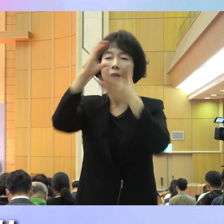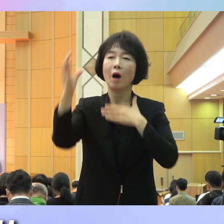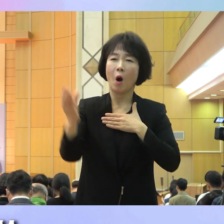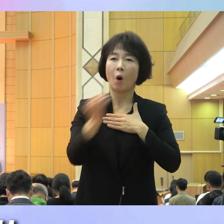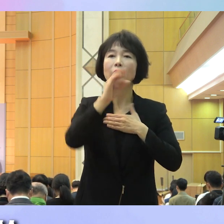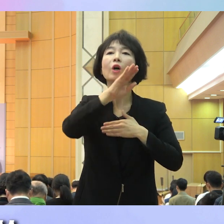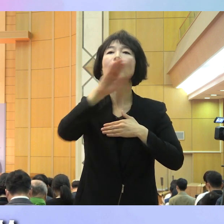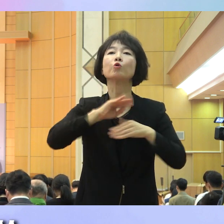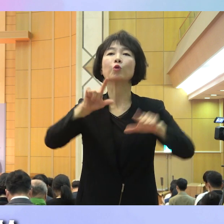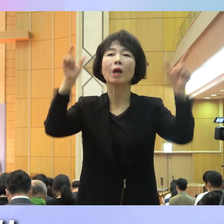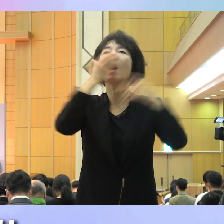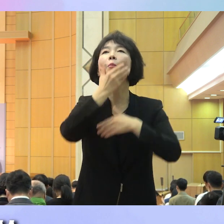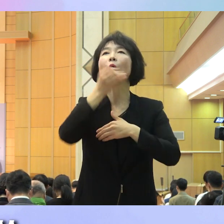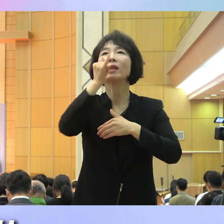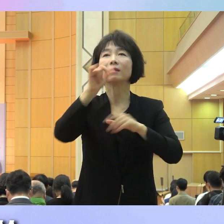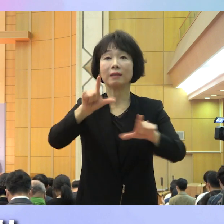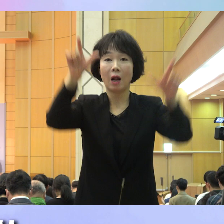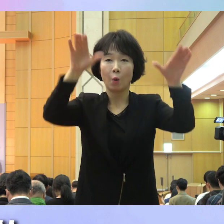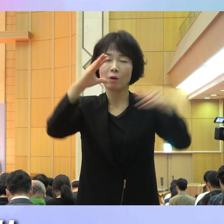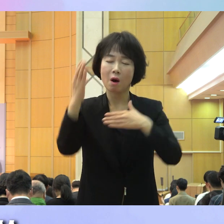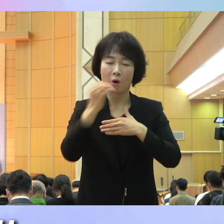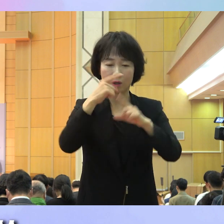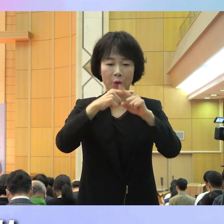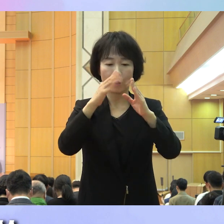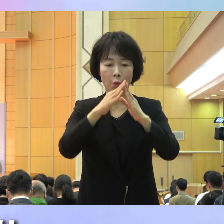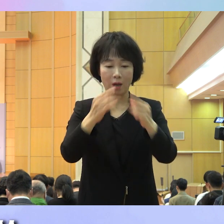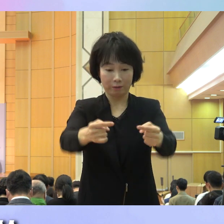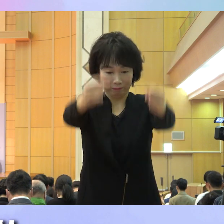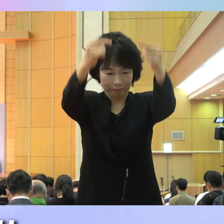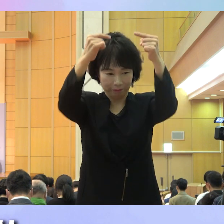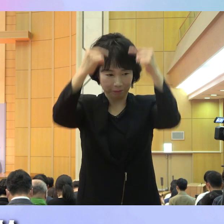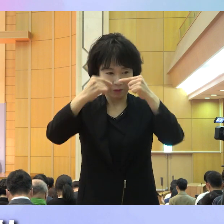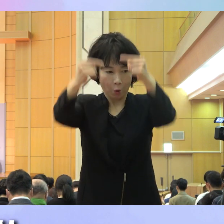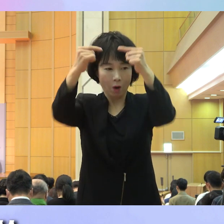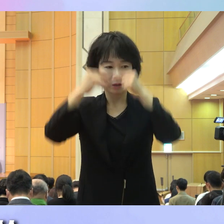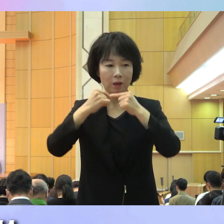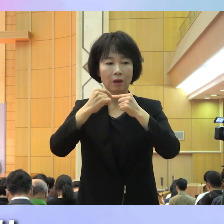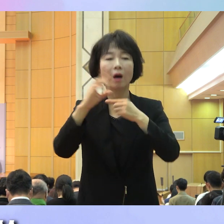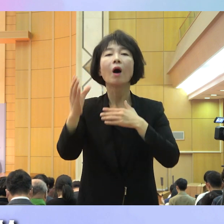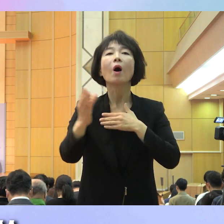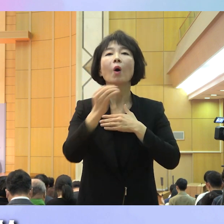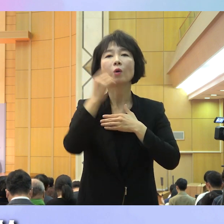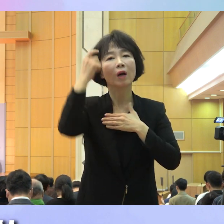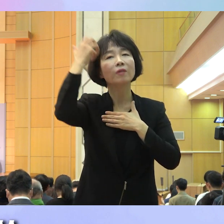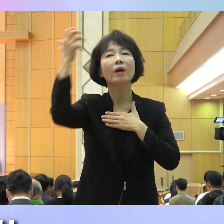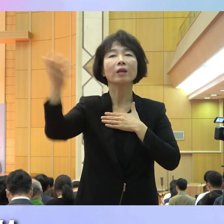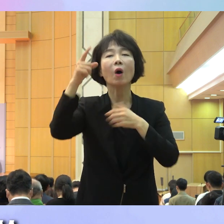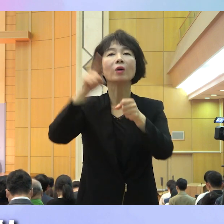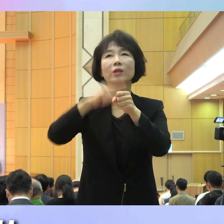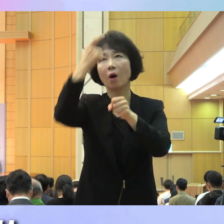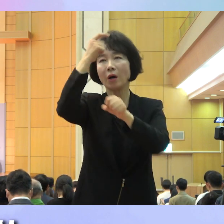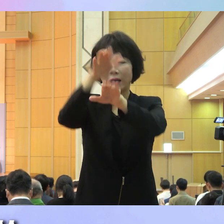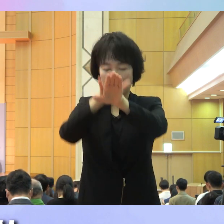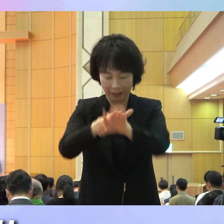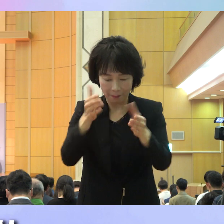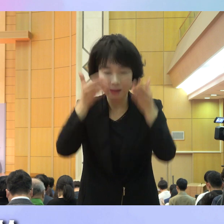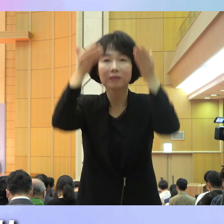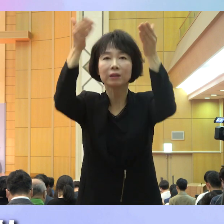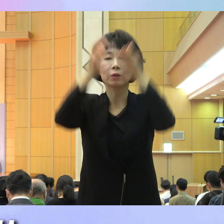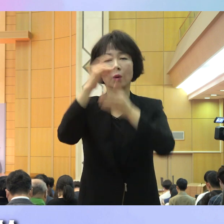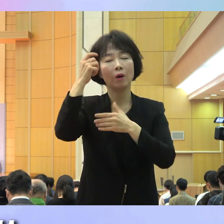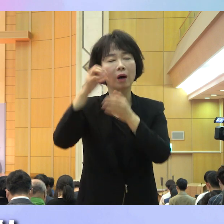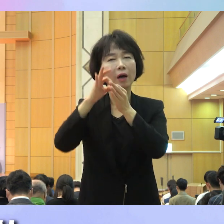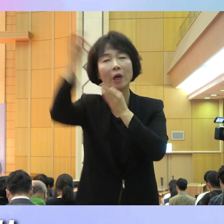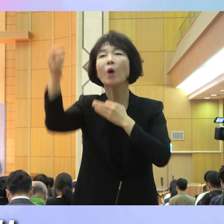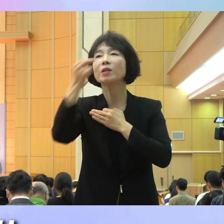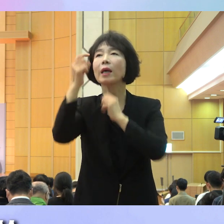거룩한 주일 복된 날 거룩한 성전에 나와서 거룩한 산제사 영적 예배를 드리게 해 주시옵시고